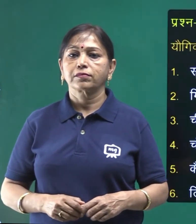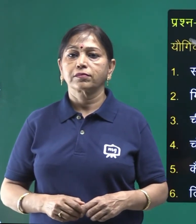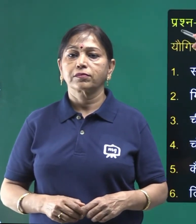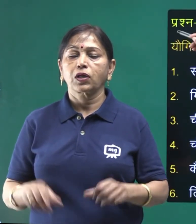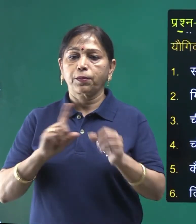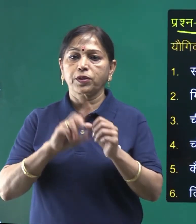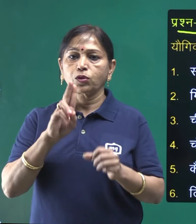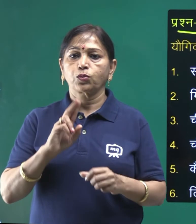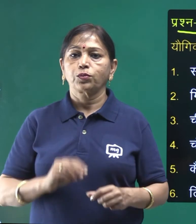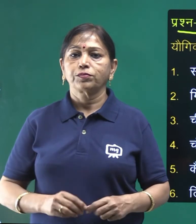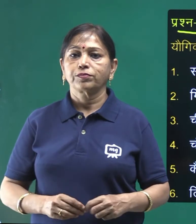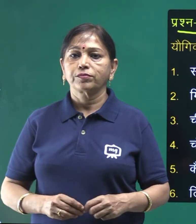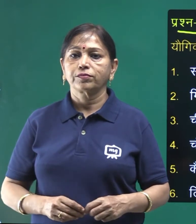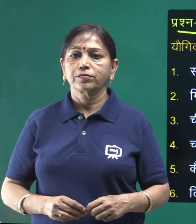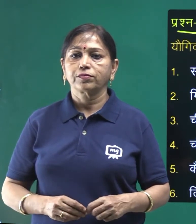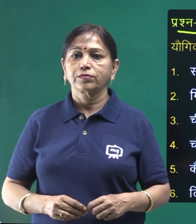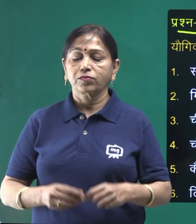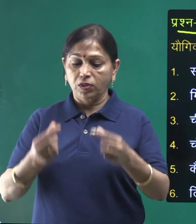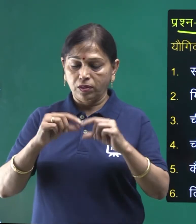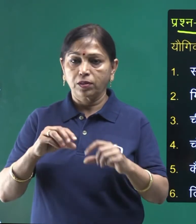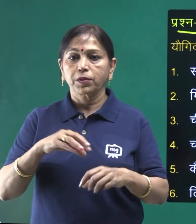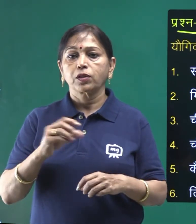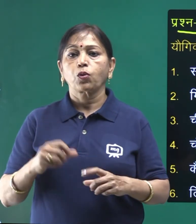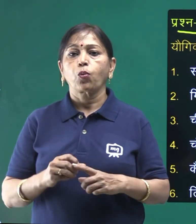प्रश्न 2, निम्नलिखित को